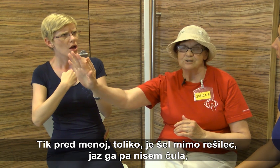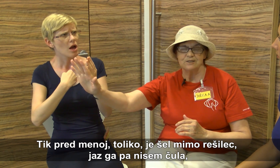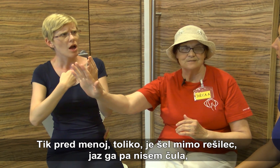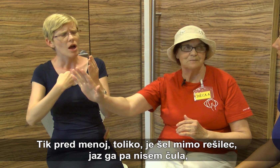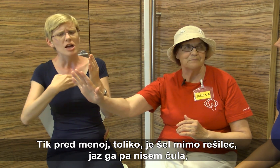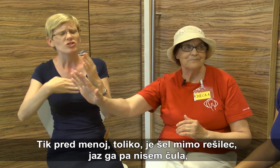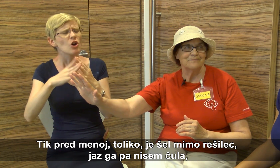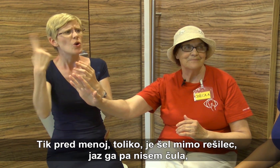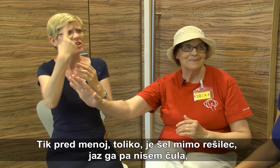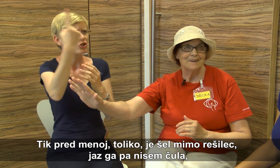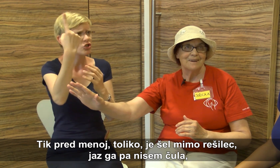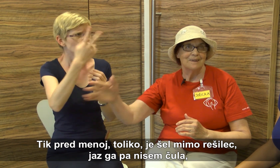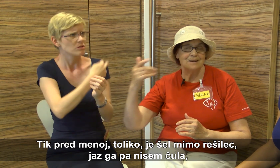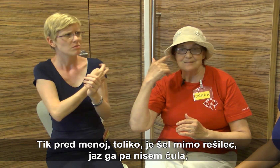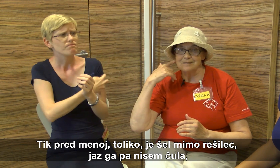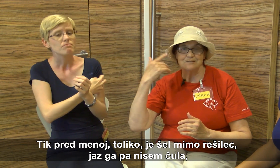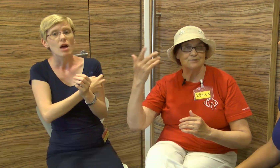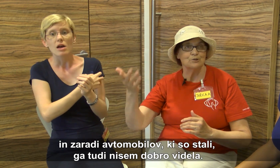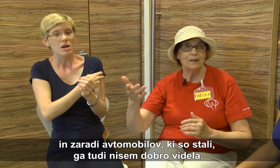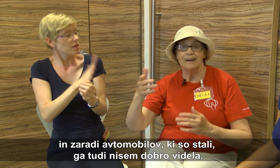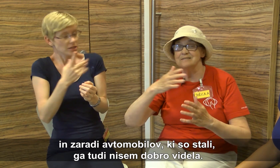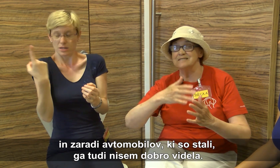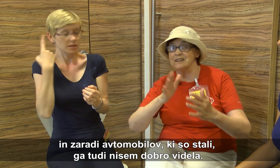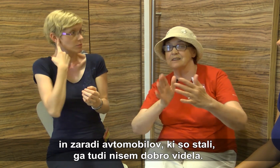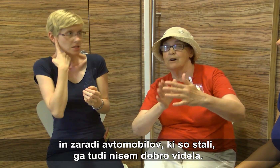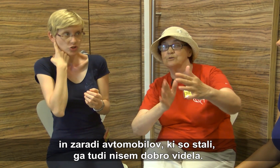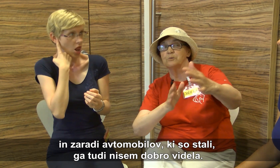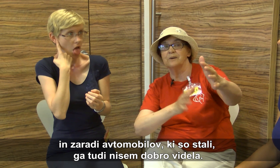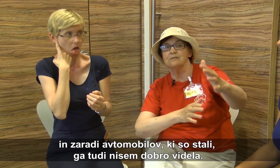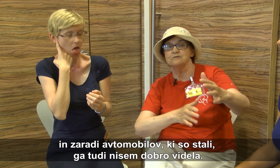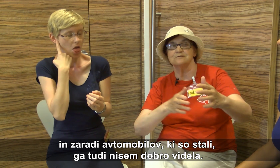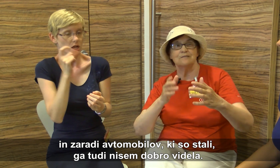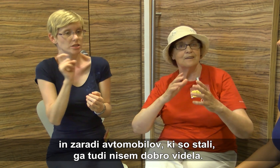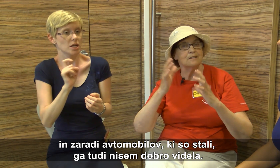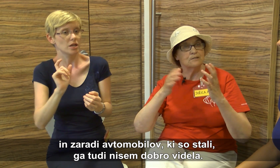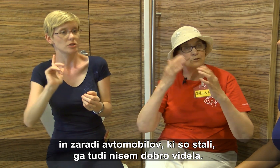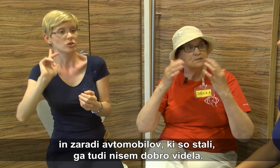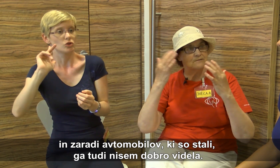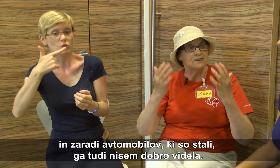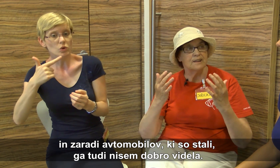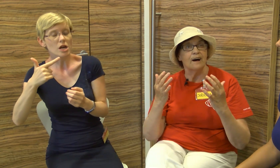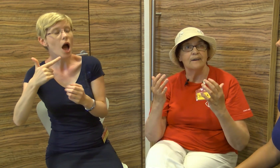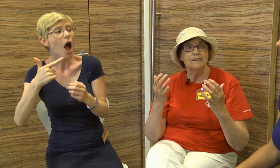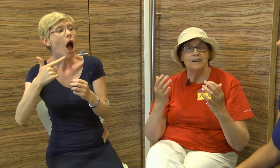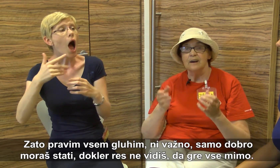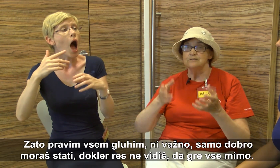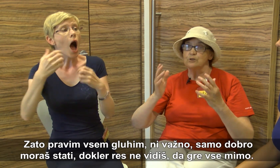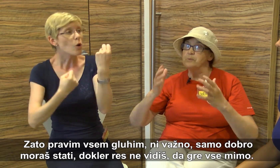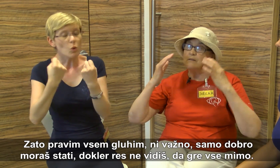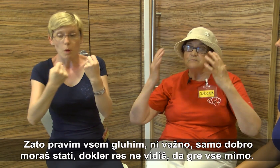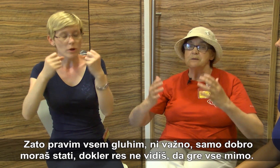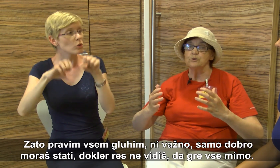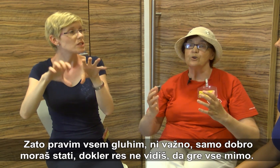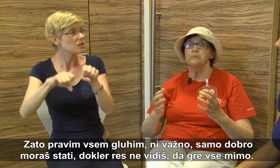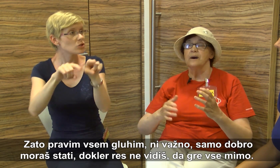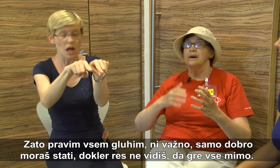мимо решит. Аз га не съм чула и заради автомобила, ако са стали, я тут не съм видела. Не, зато